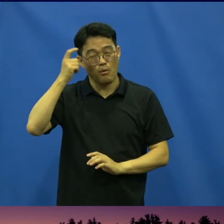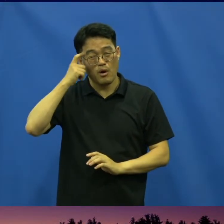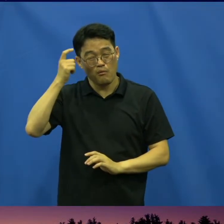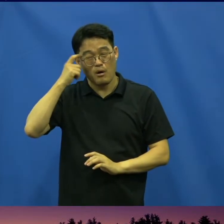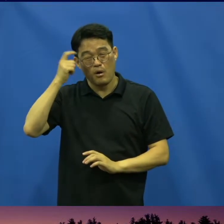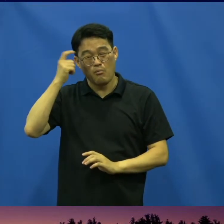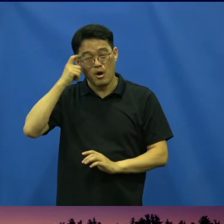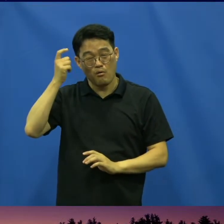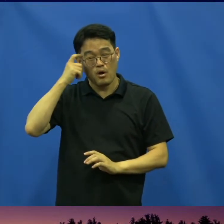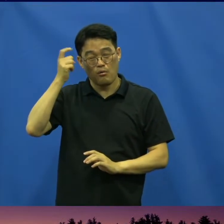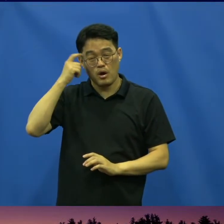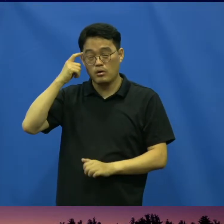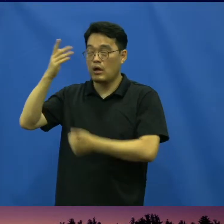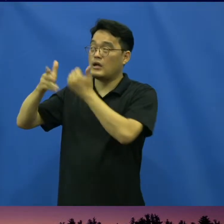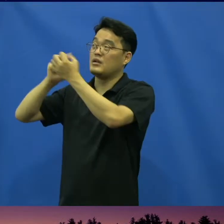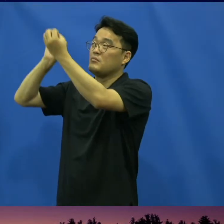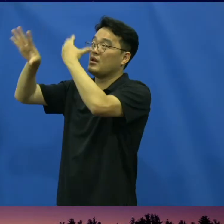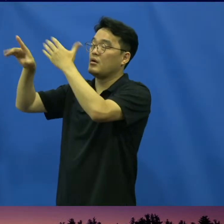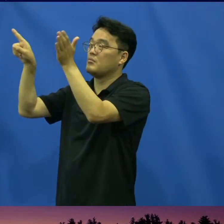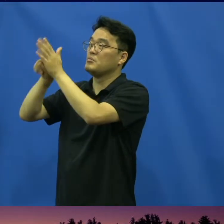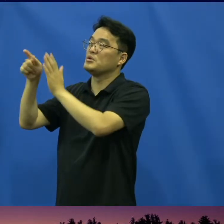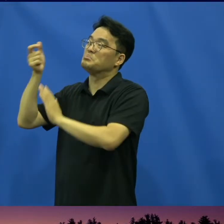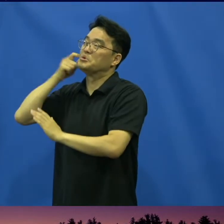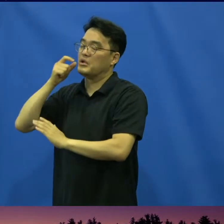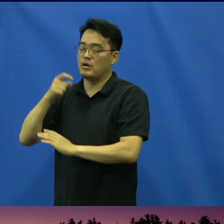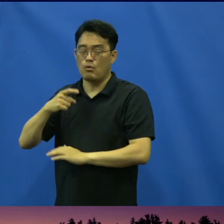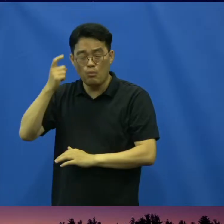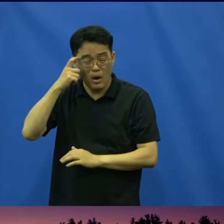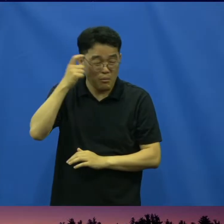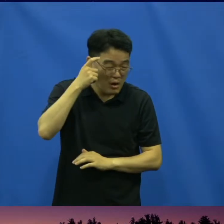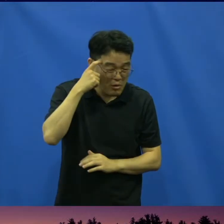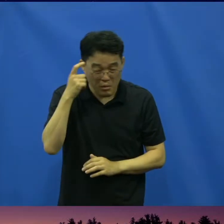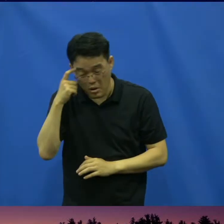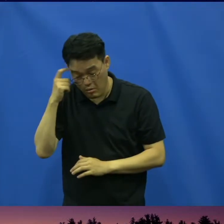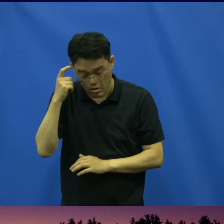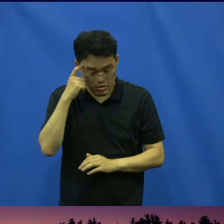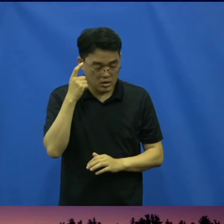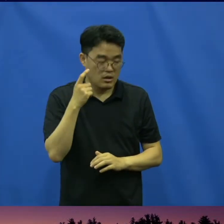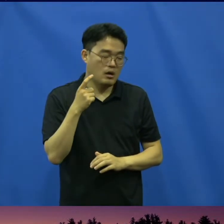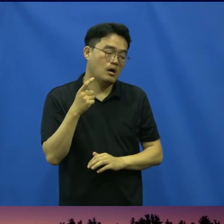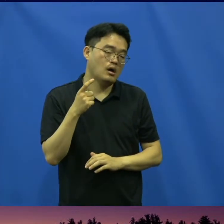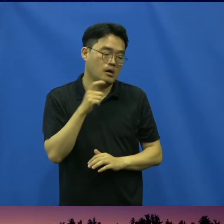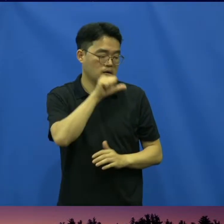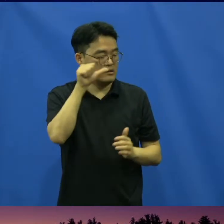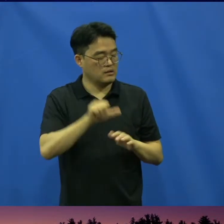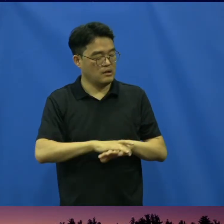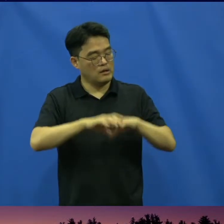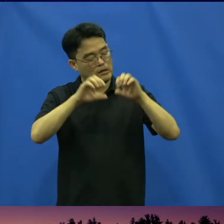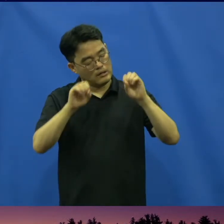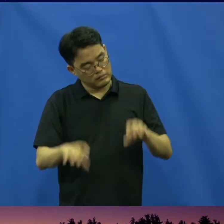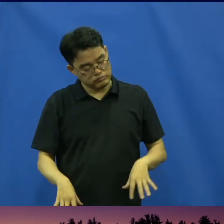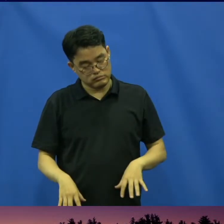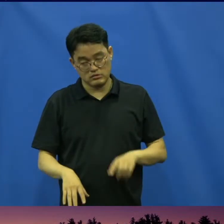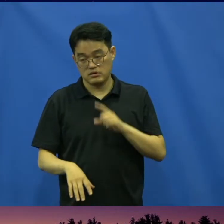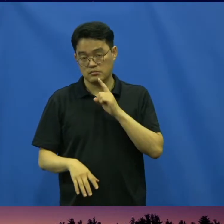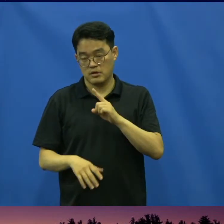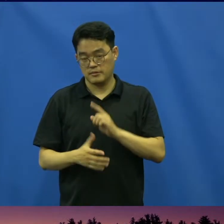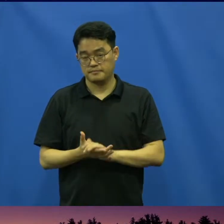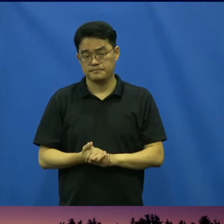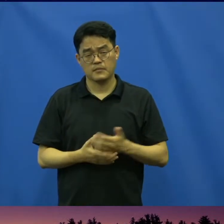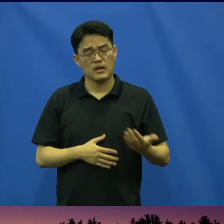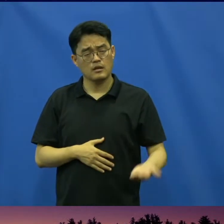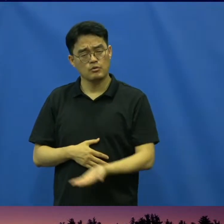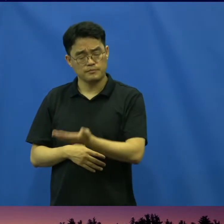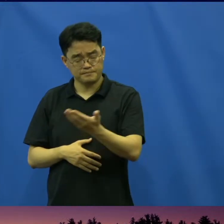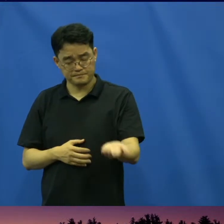왜 질문하다가 다 시간을 버려요. 여러분, 실존주의 철학이 20세기 이 프랑스와 독일에서 일어난 철학적